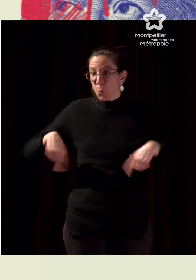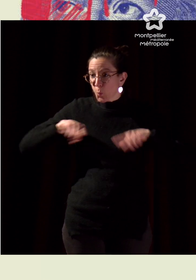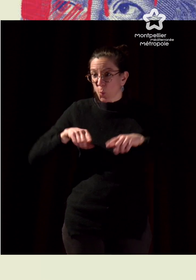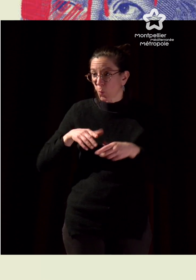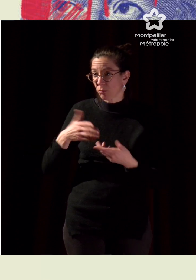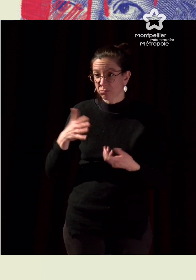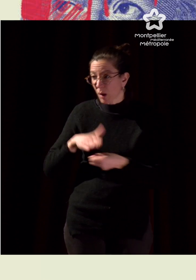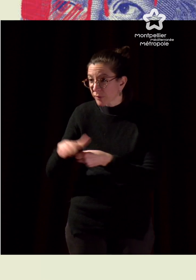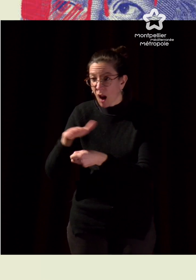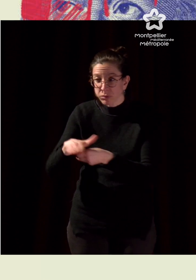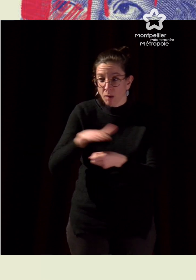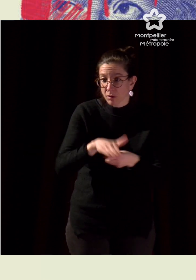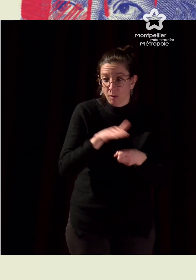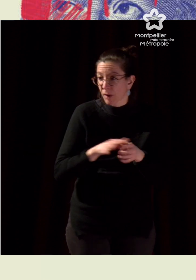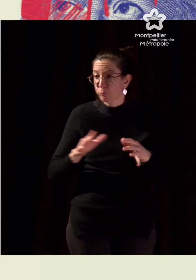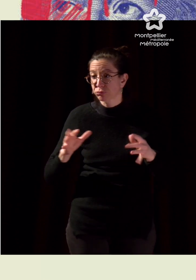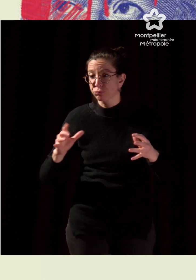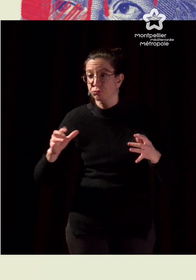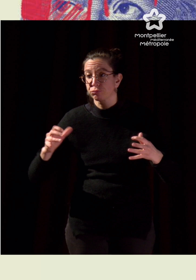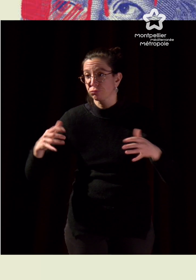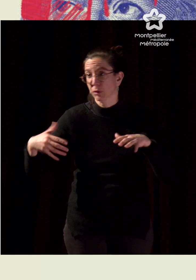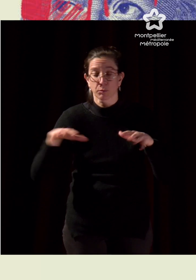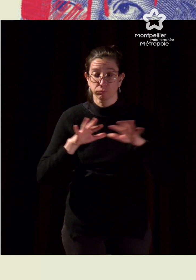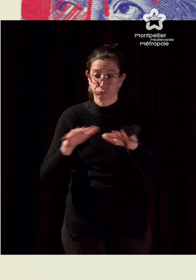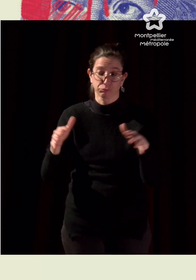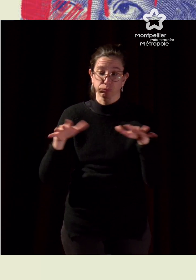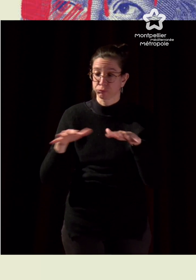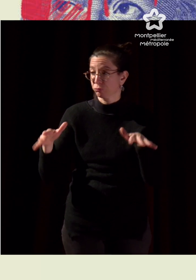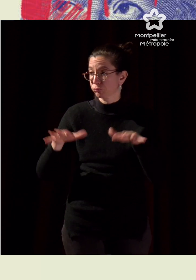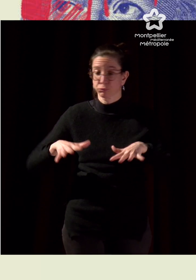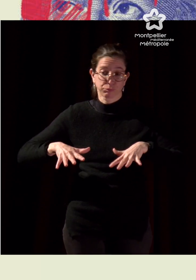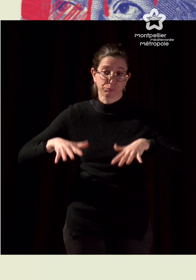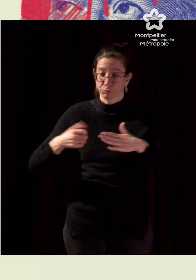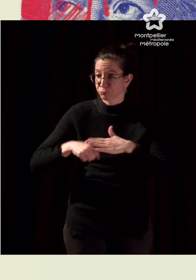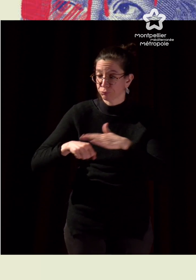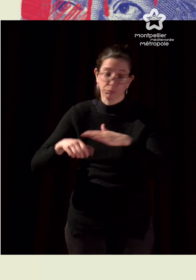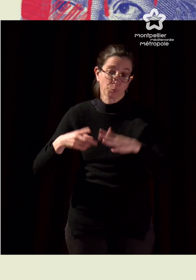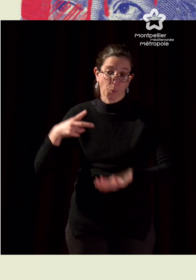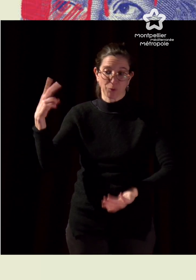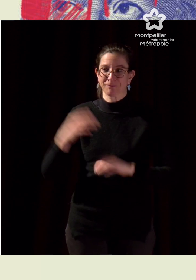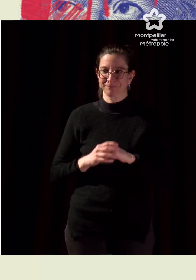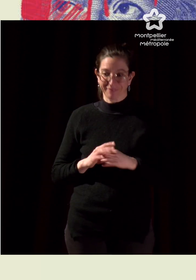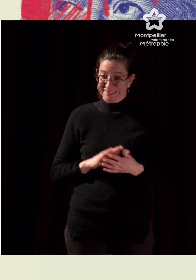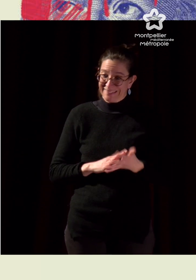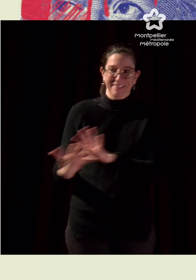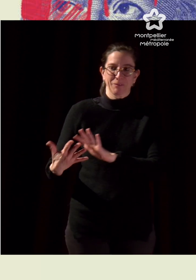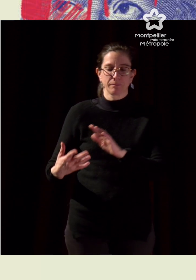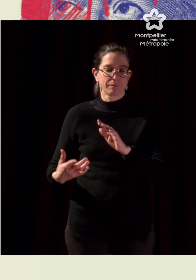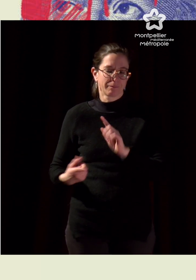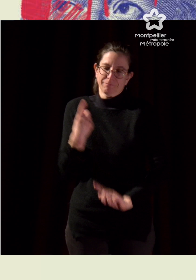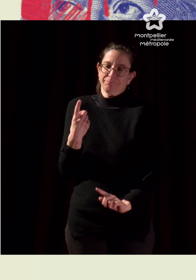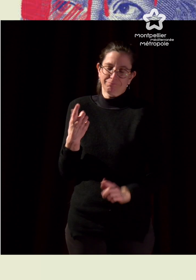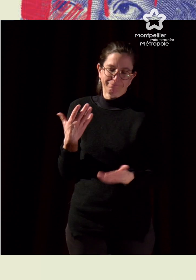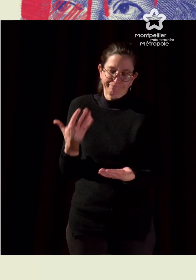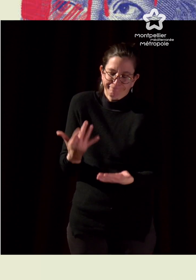de la planète et qu'on va être de plus en plus nombreux. Donc, c'est vraiment une transition majeure